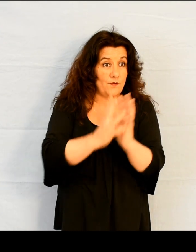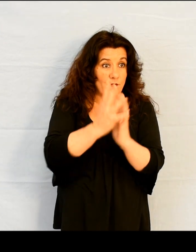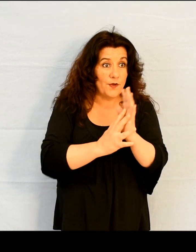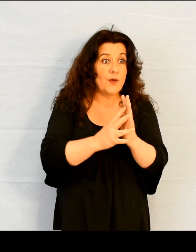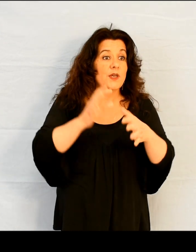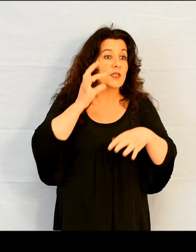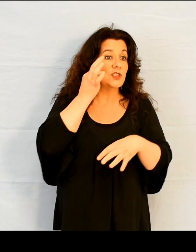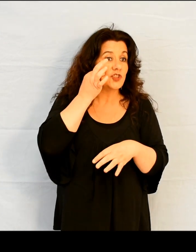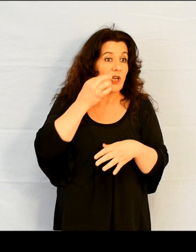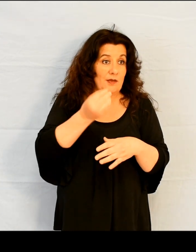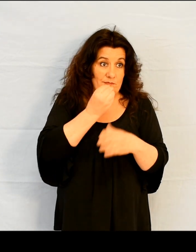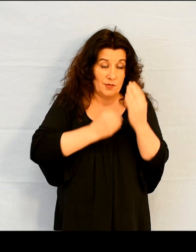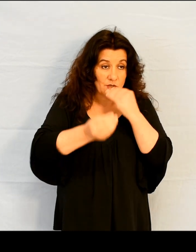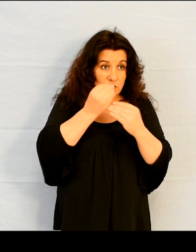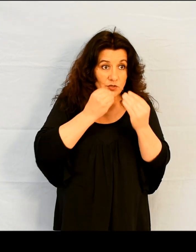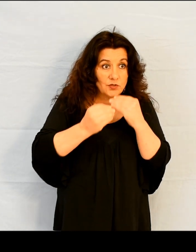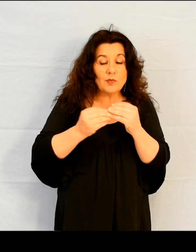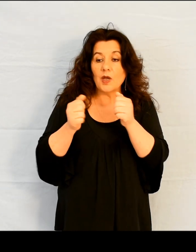et des herbes amères.